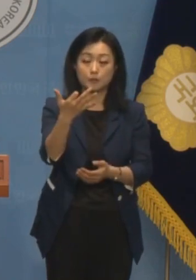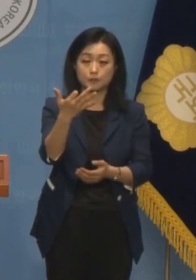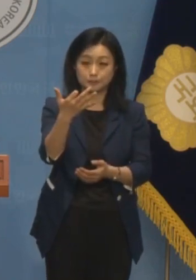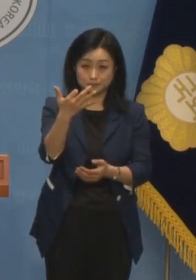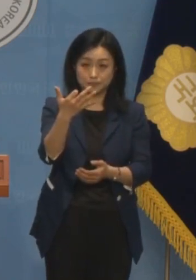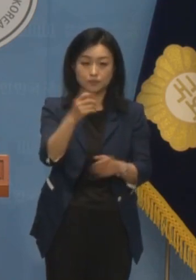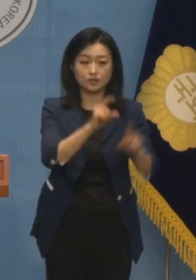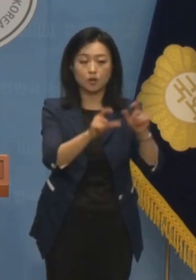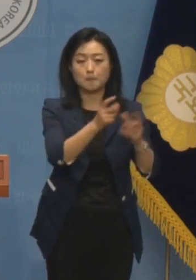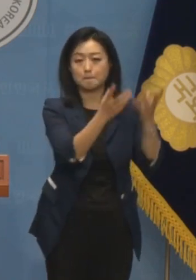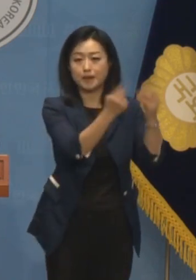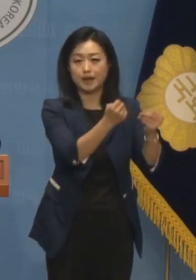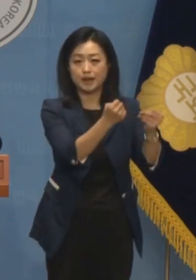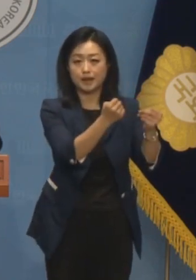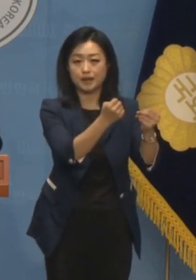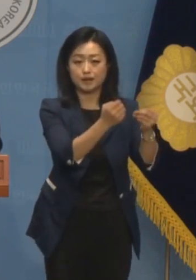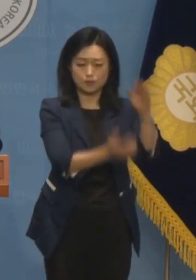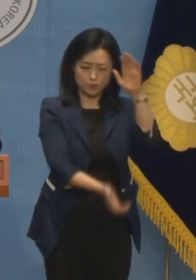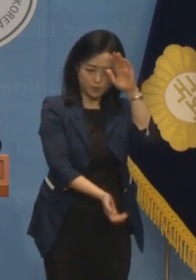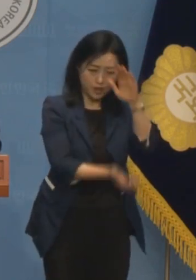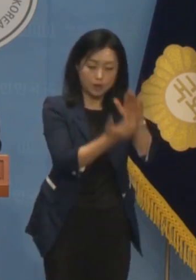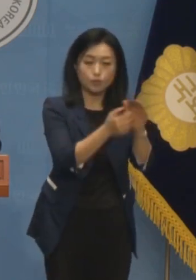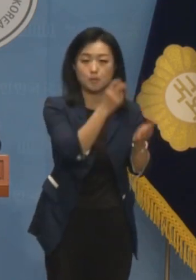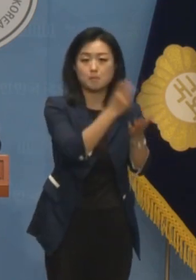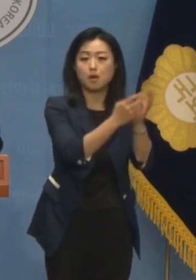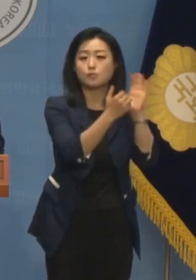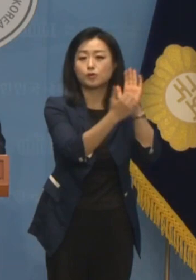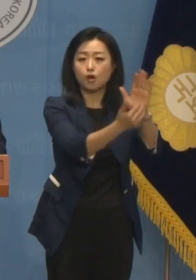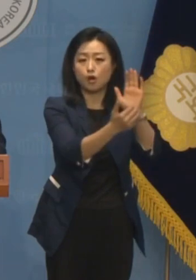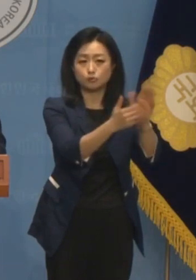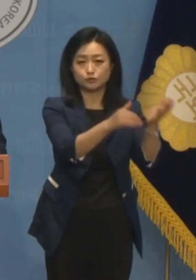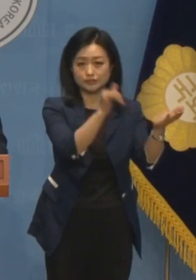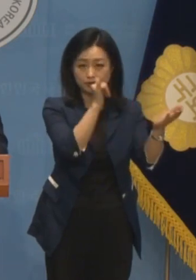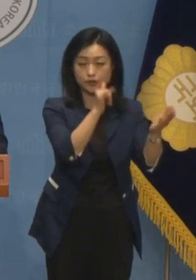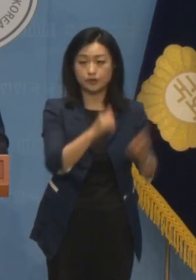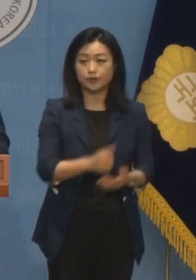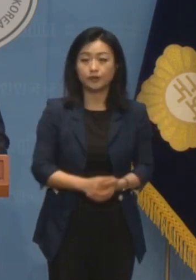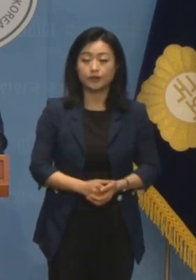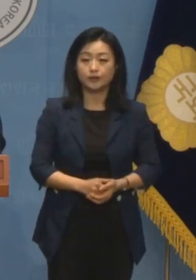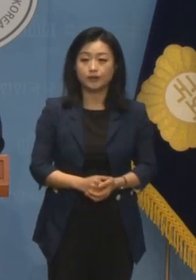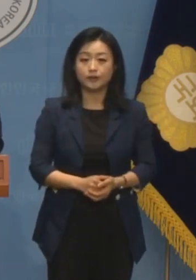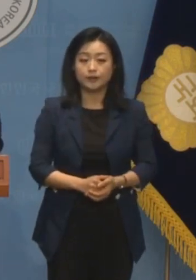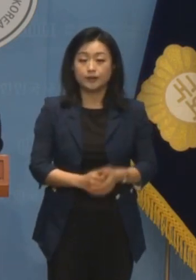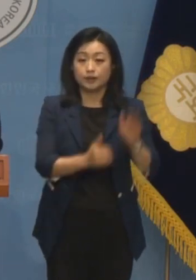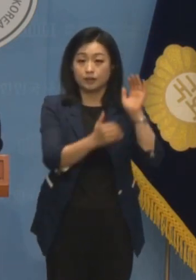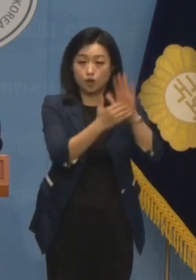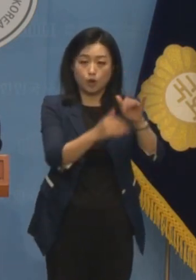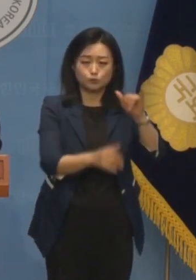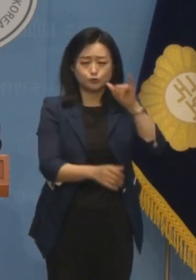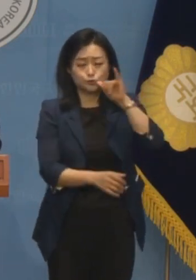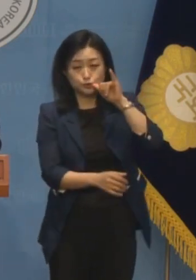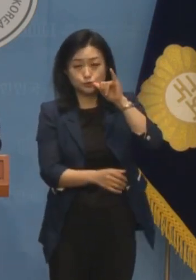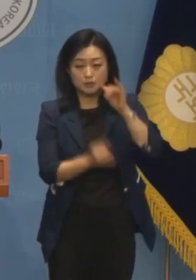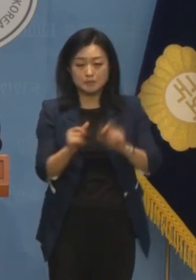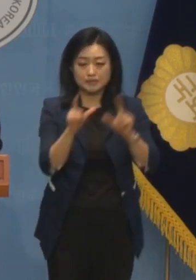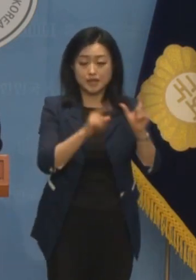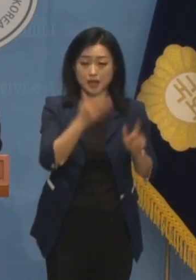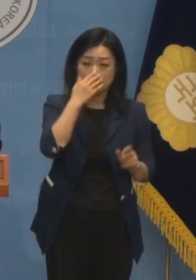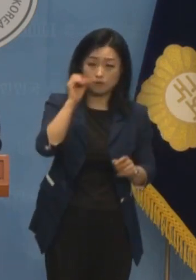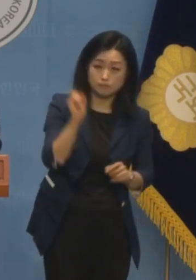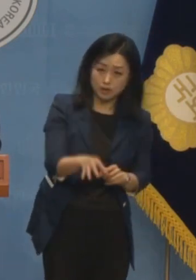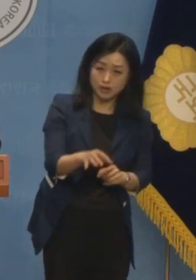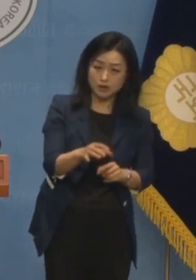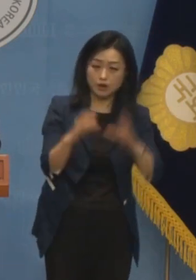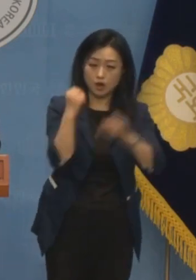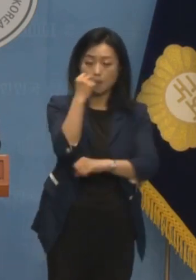19건보다 많은 역대급 기록을 낳게 됩니다. 거부권 중독으로 민생을 저버리고